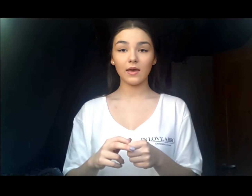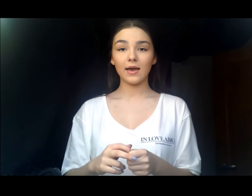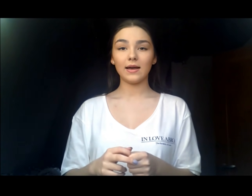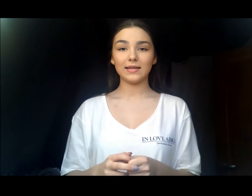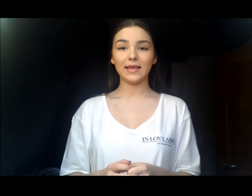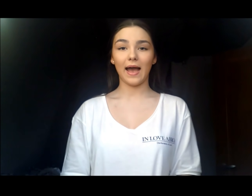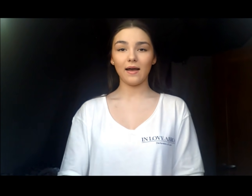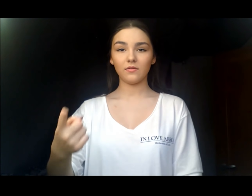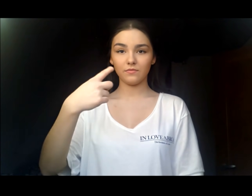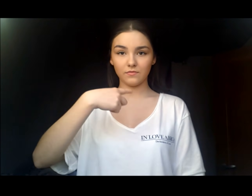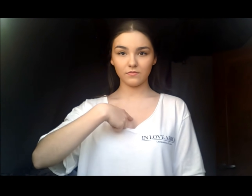Ja,